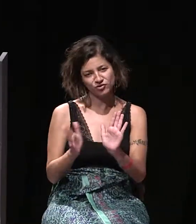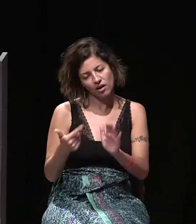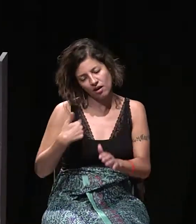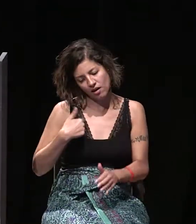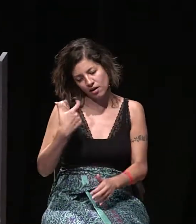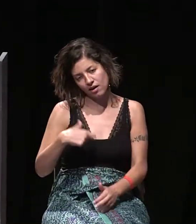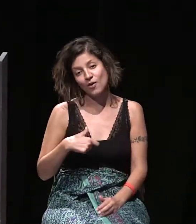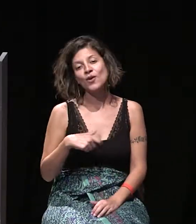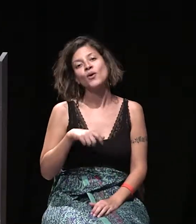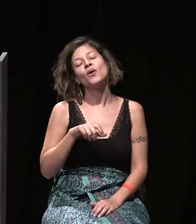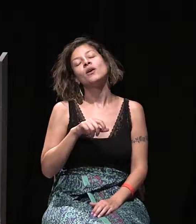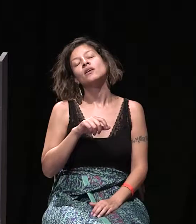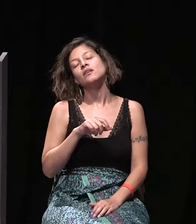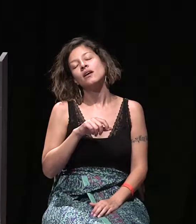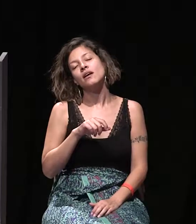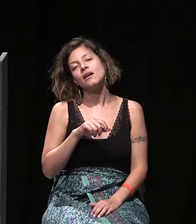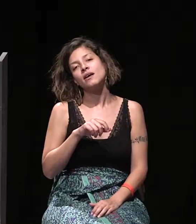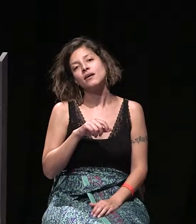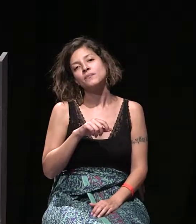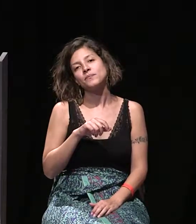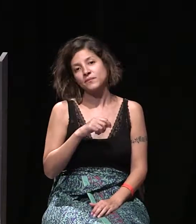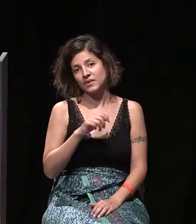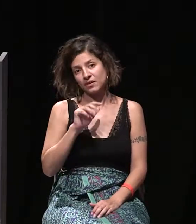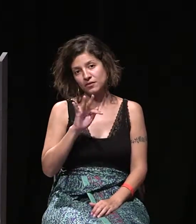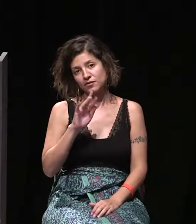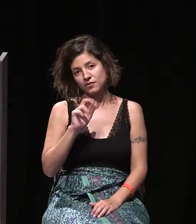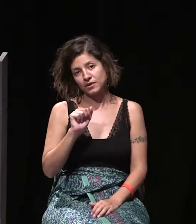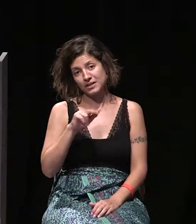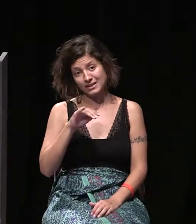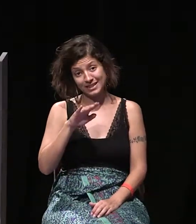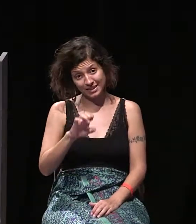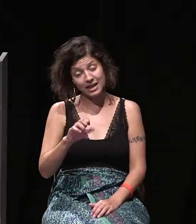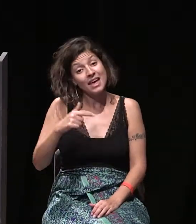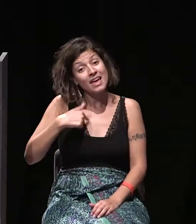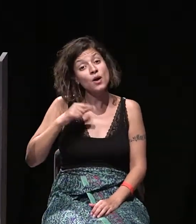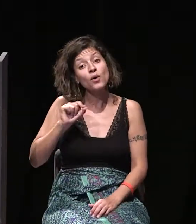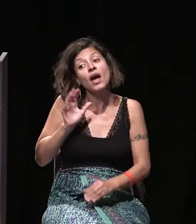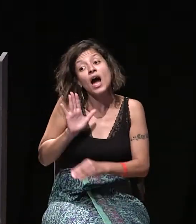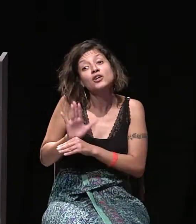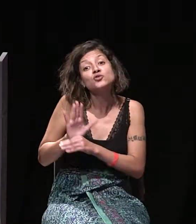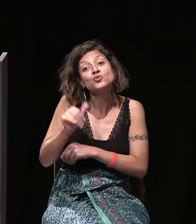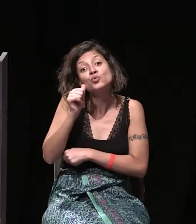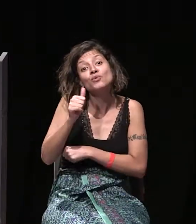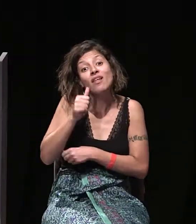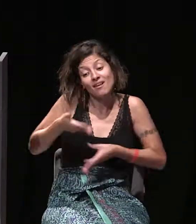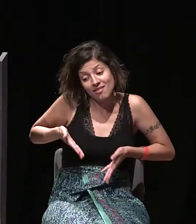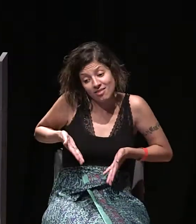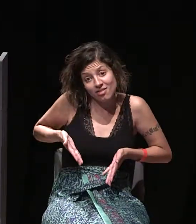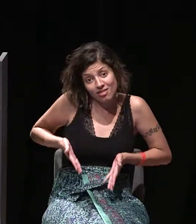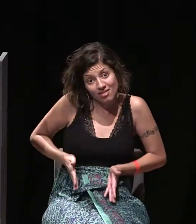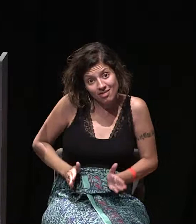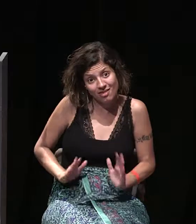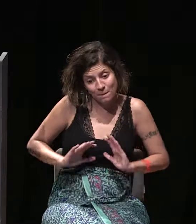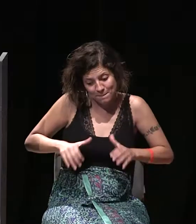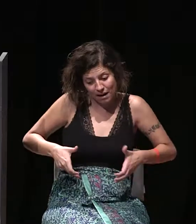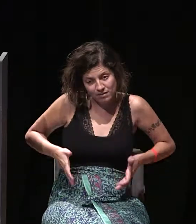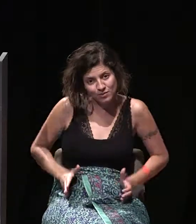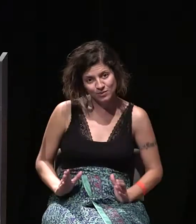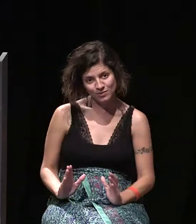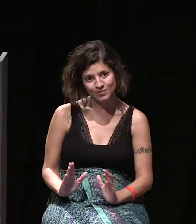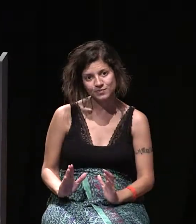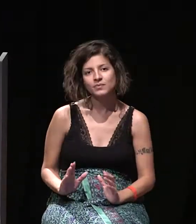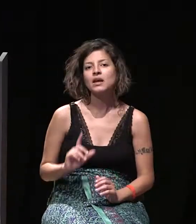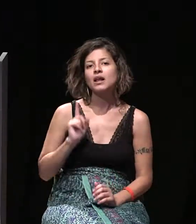sou obstetriz, mais conhecida como parteira, e eu trabalho na Casa Ângela, né? Não sei se vocês